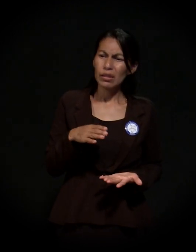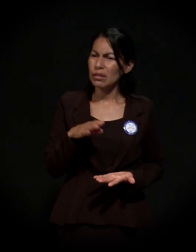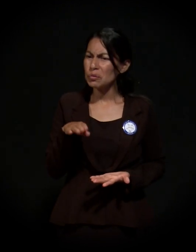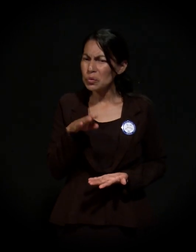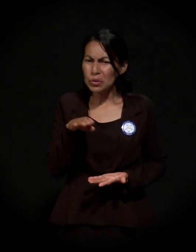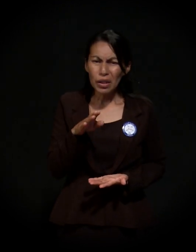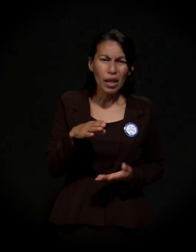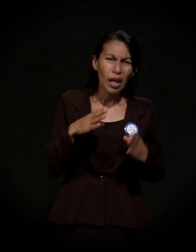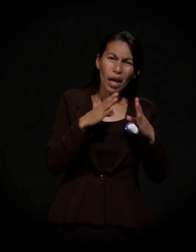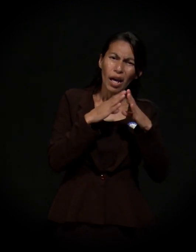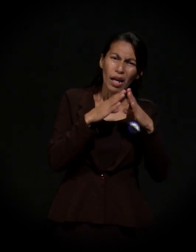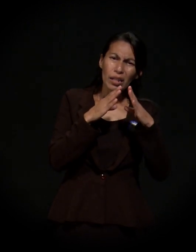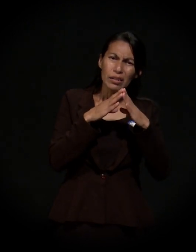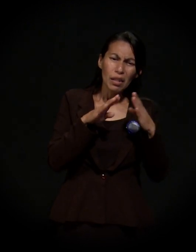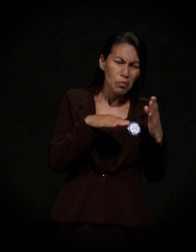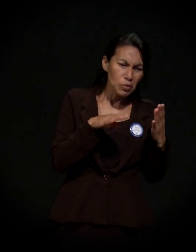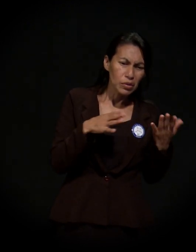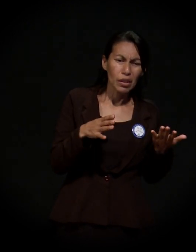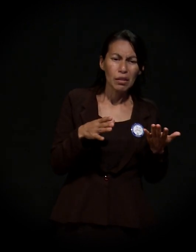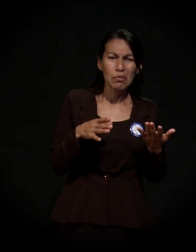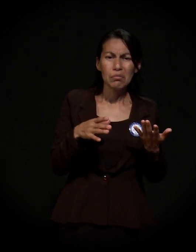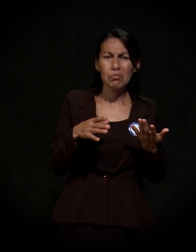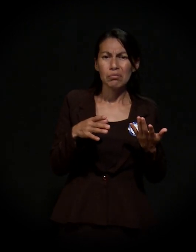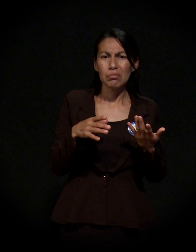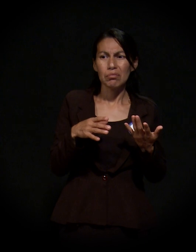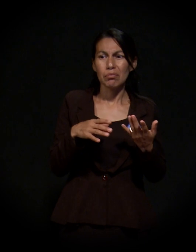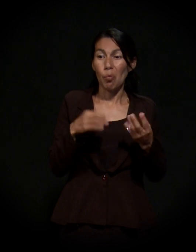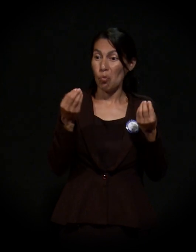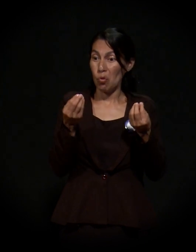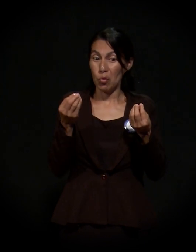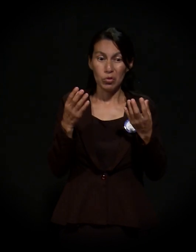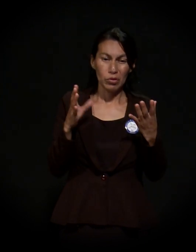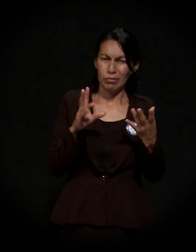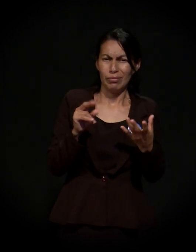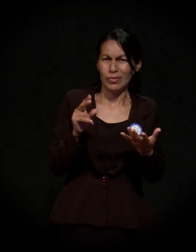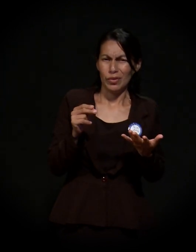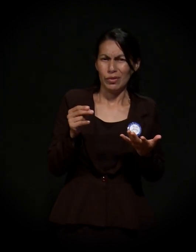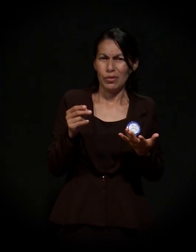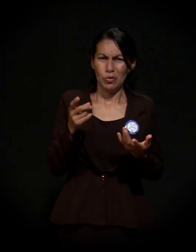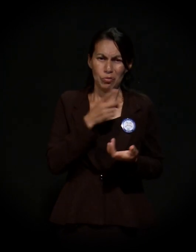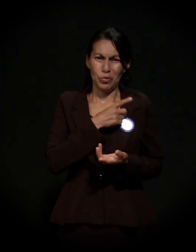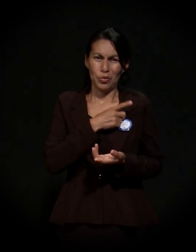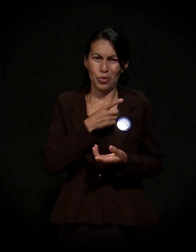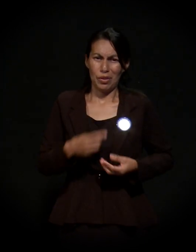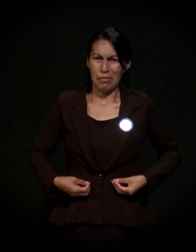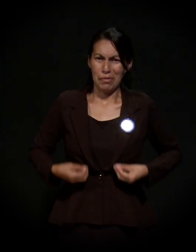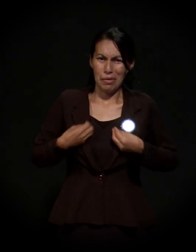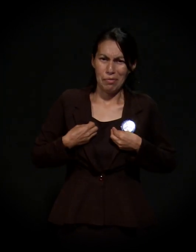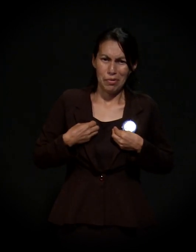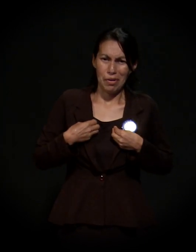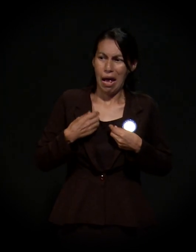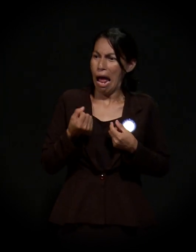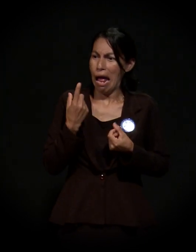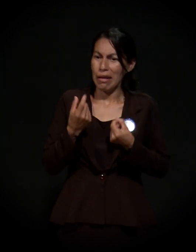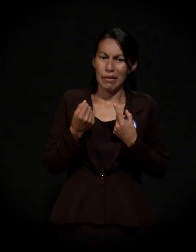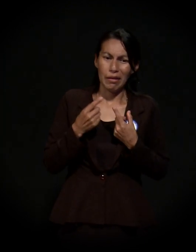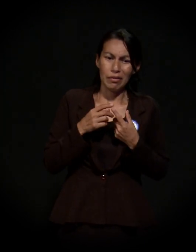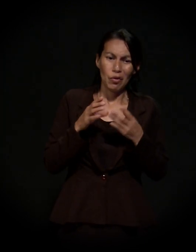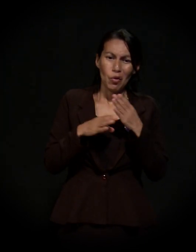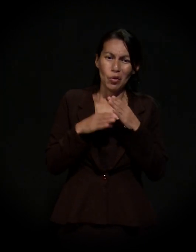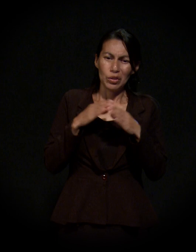todos. Y pues no hay mucho que buscar en la casa ni quién mueva las cosas, puesto que vivo sola.